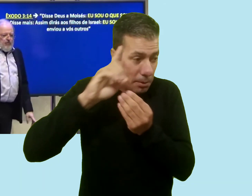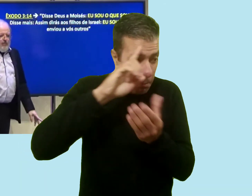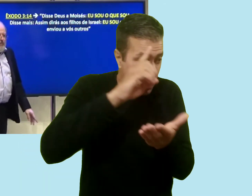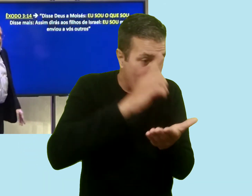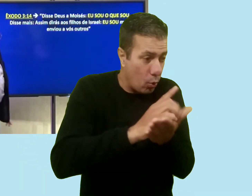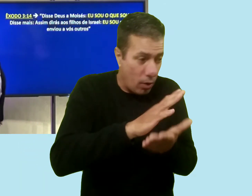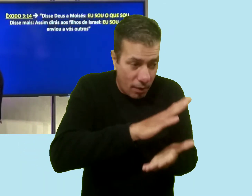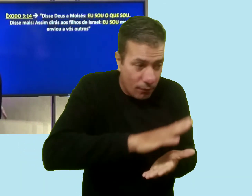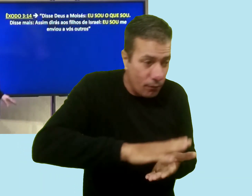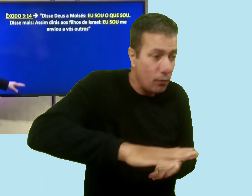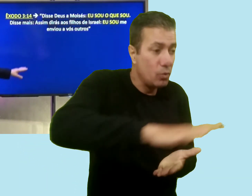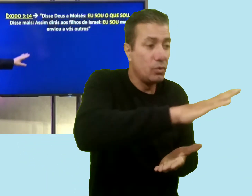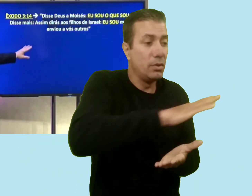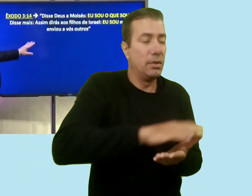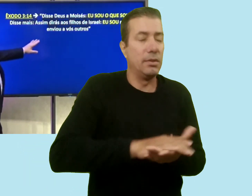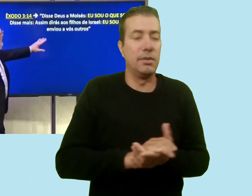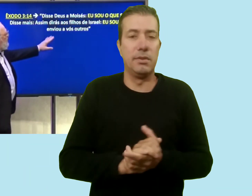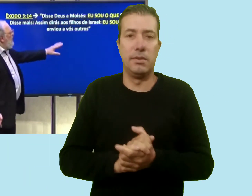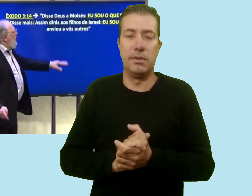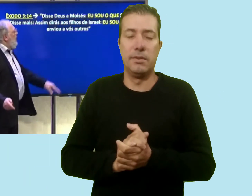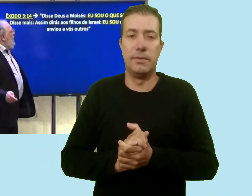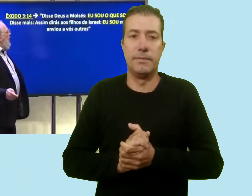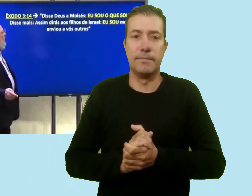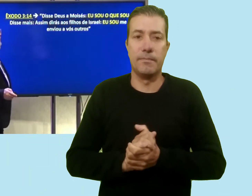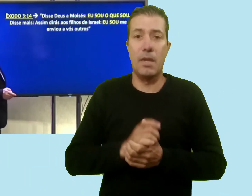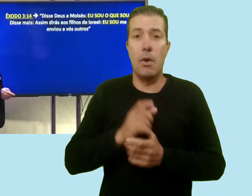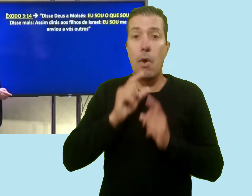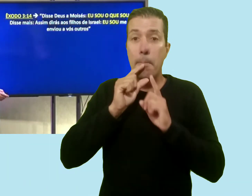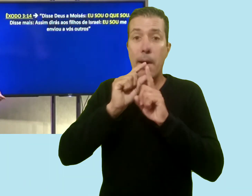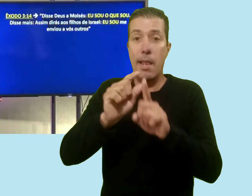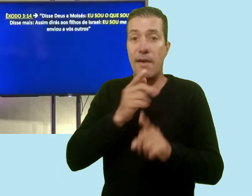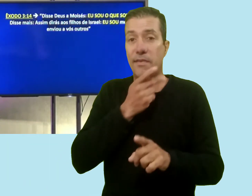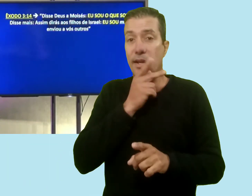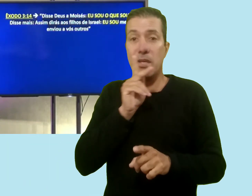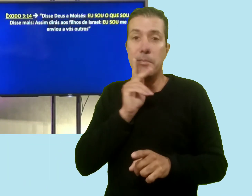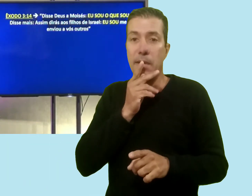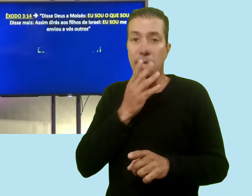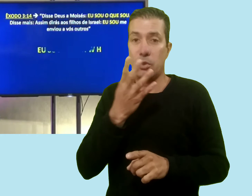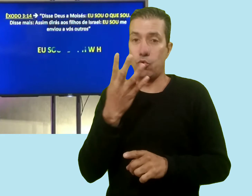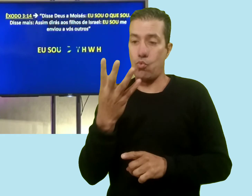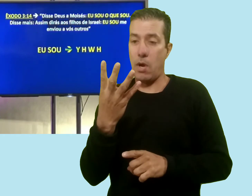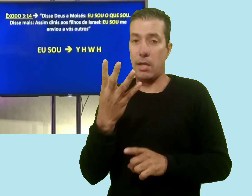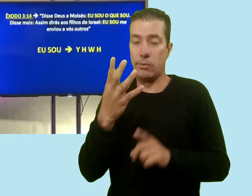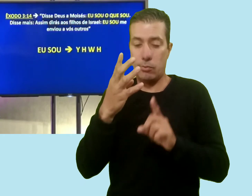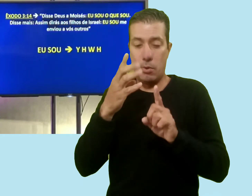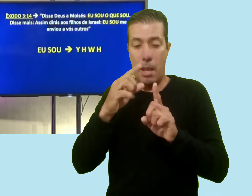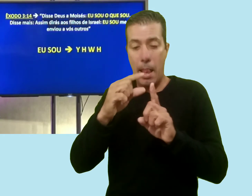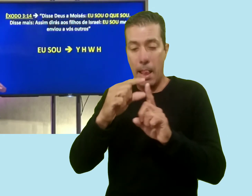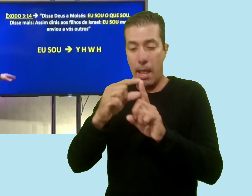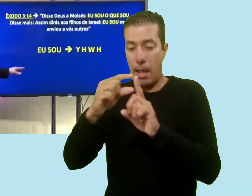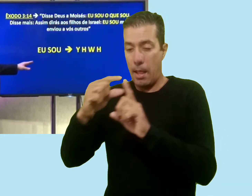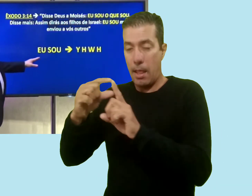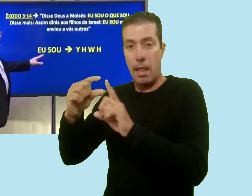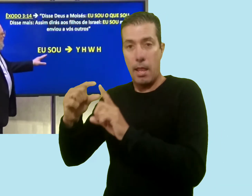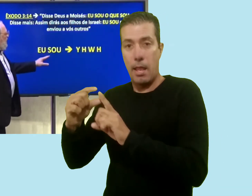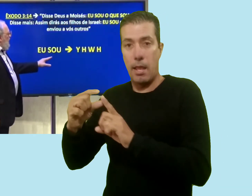outros. Esse eu sou é uma palavra hebraica de 4